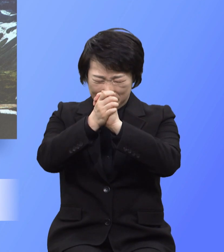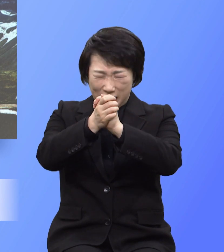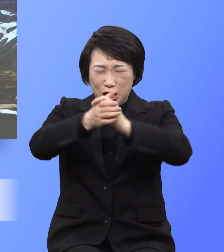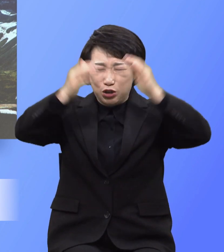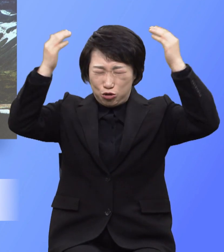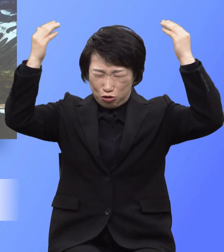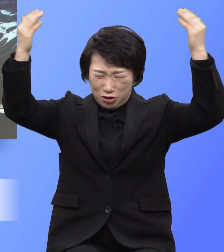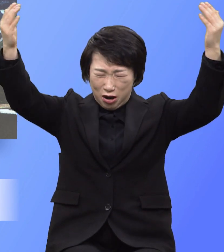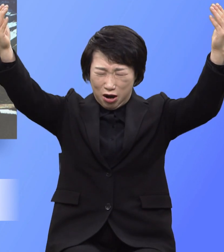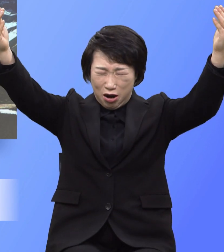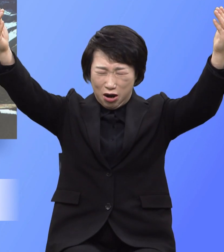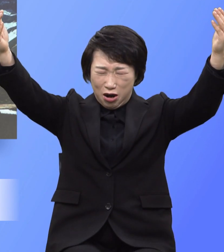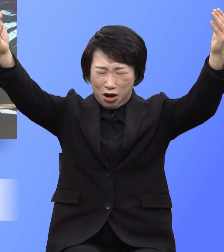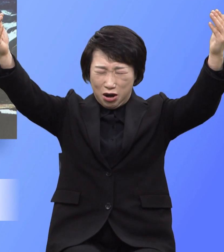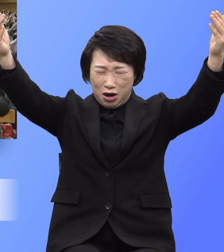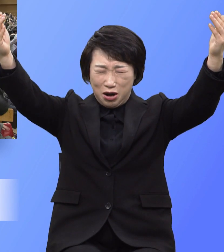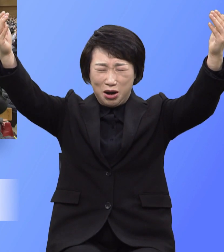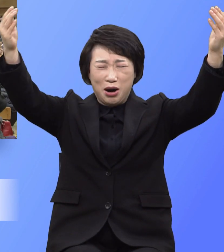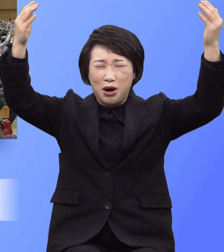기도합니다. 주여